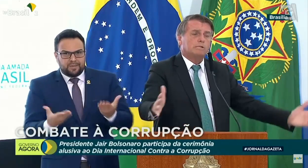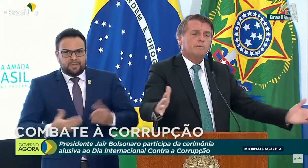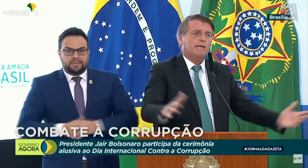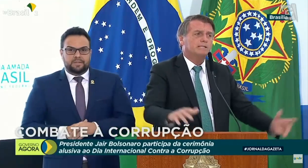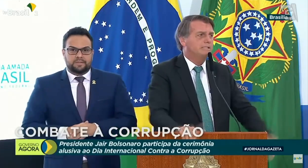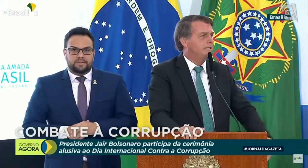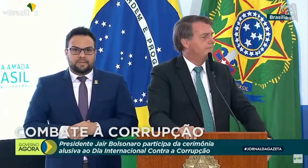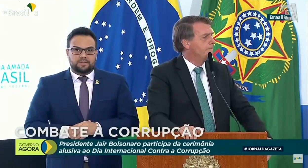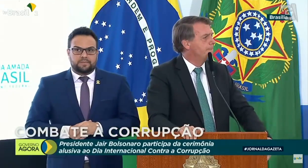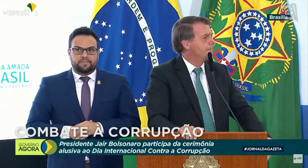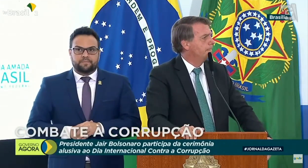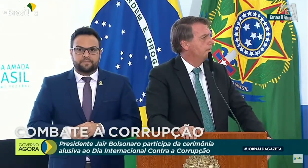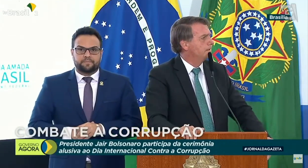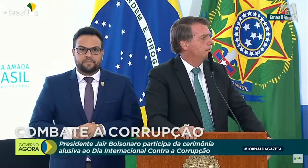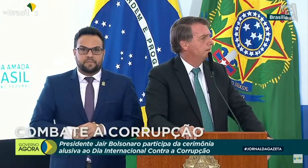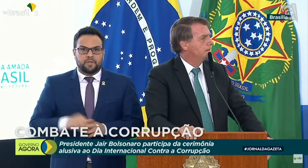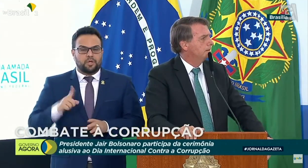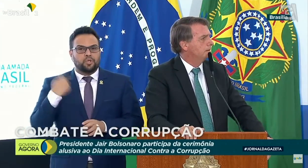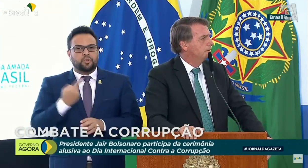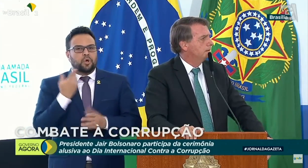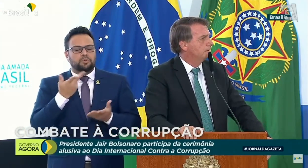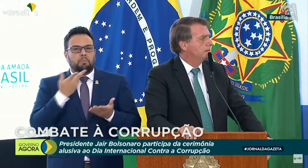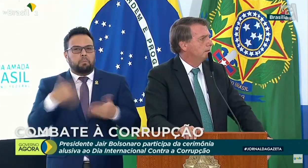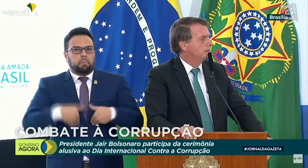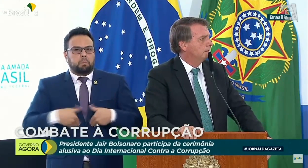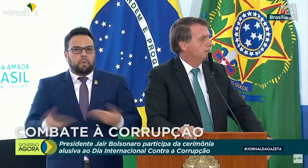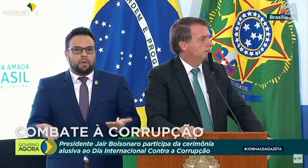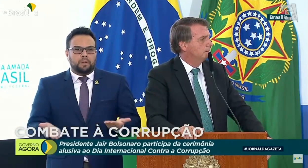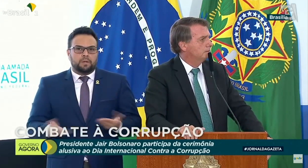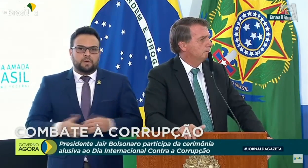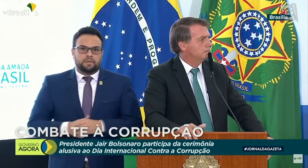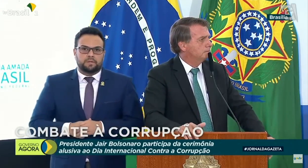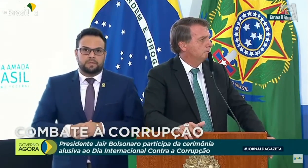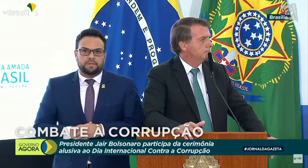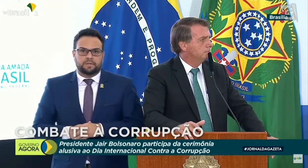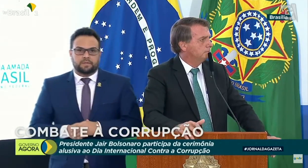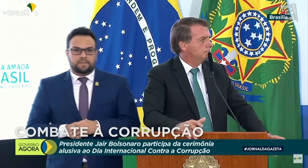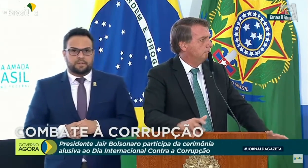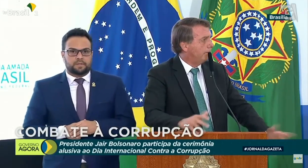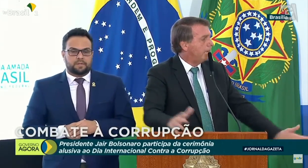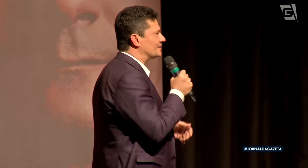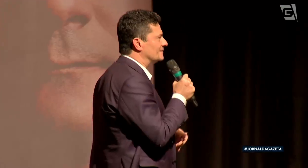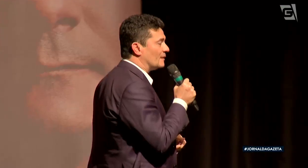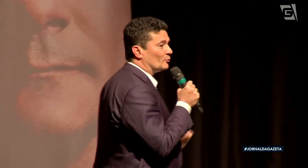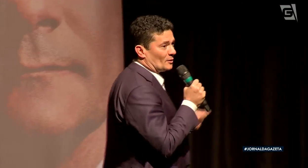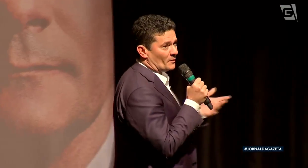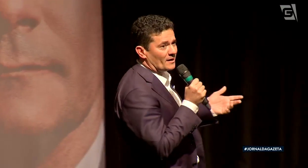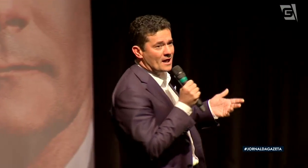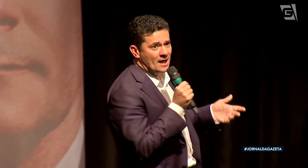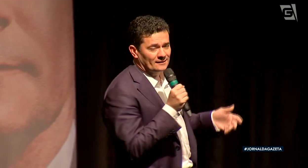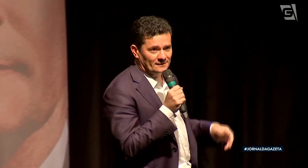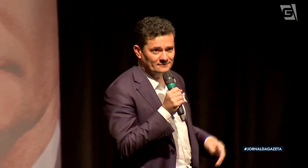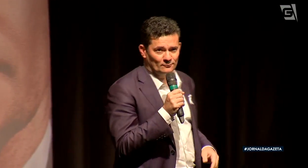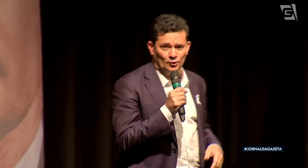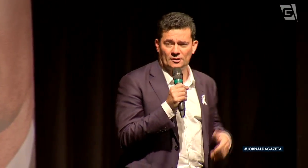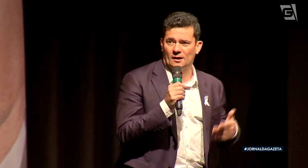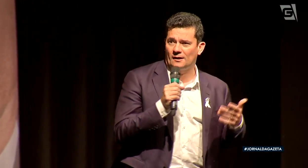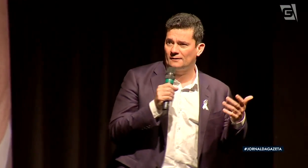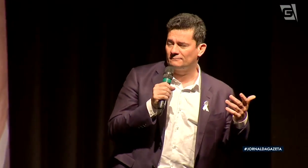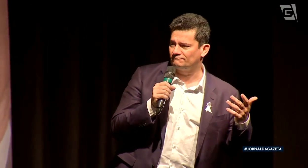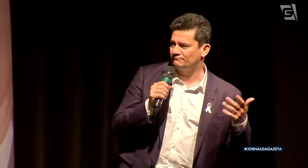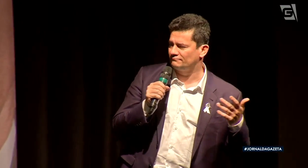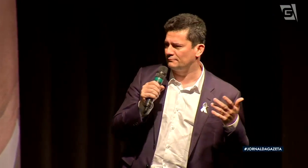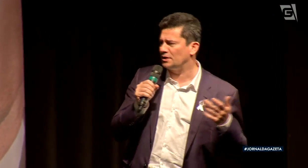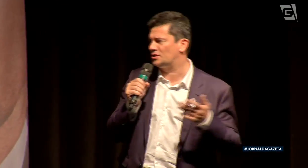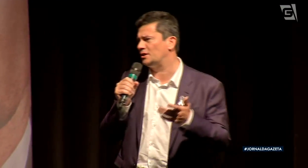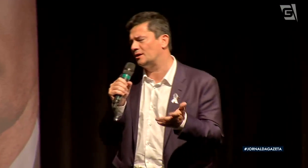e me mostra sabe que ele agir bolsonaro reiterou críticas à CPI da convide as urnas eletrônicas e ao ex-ministro e agora